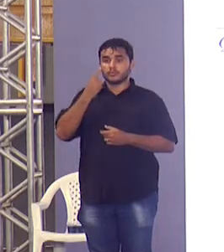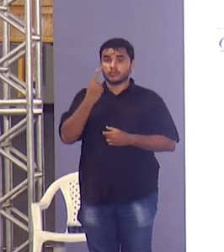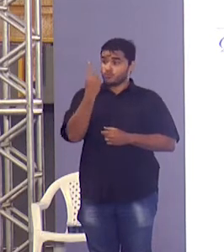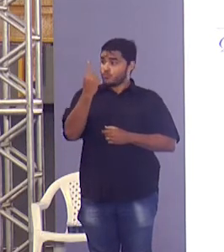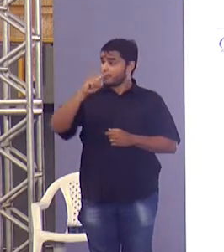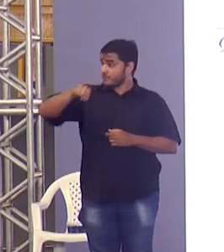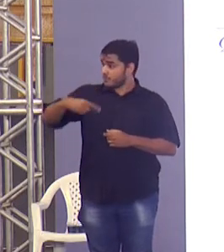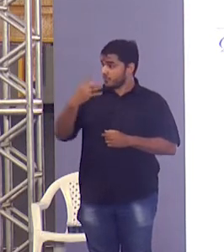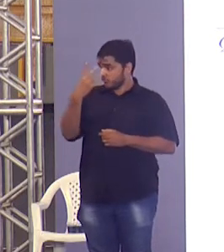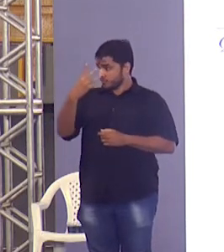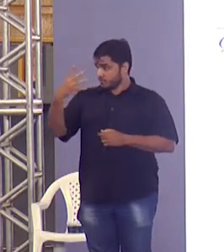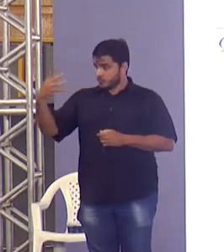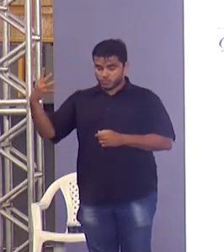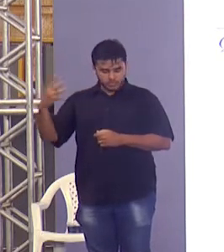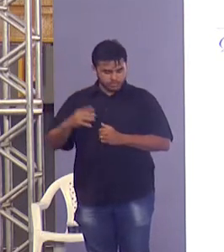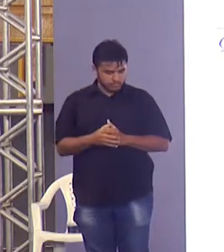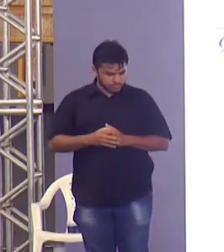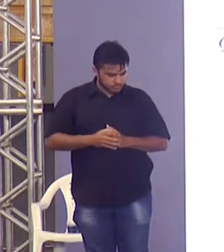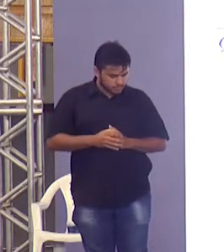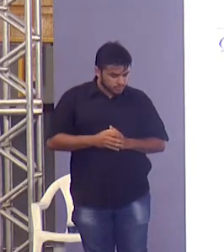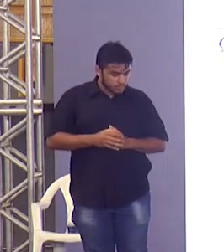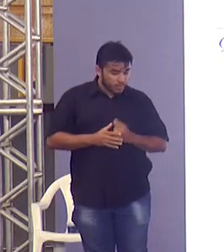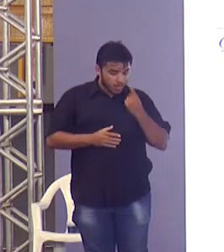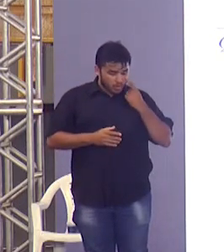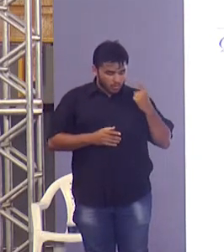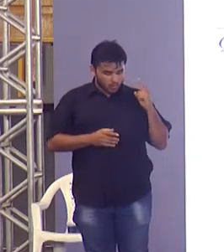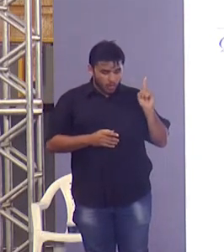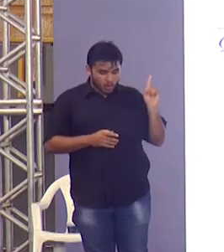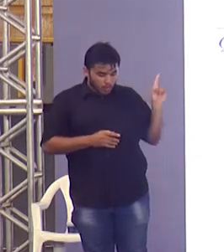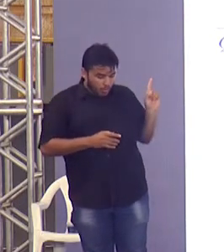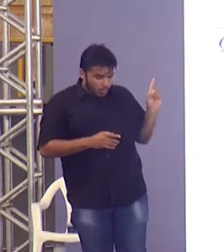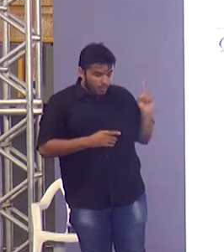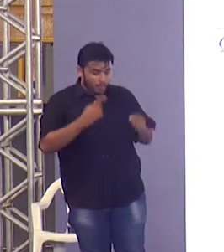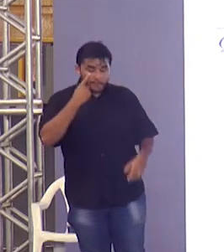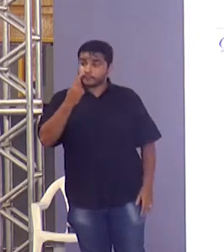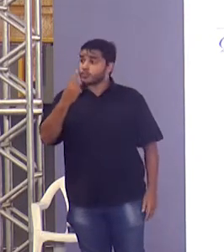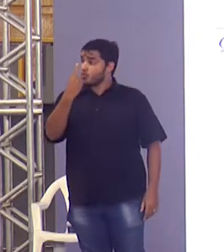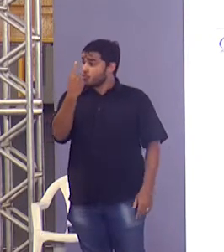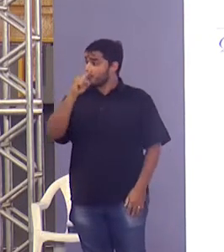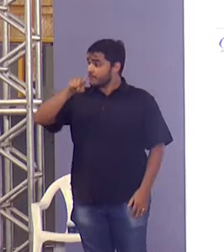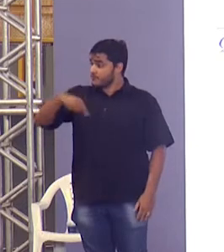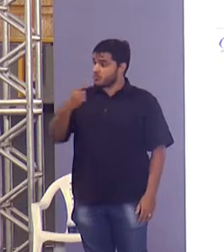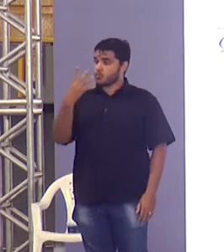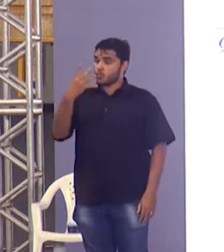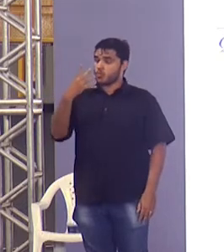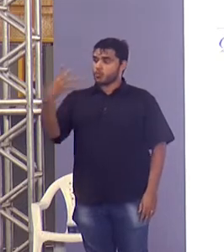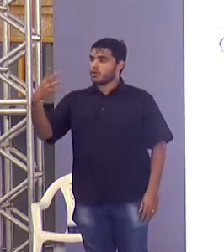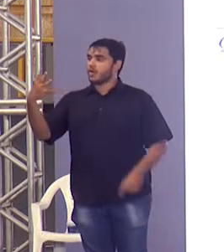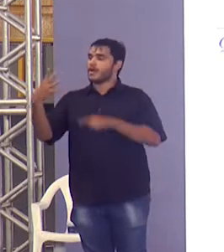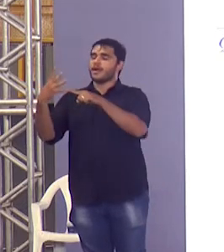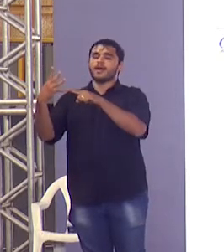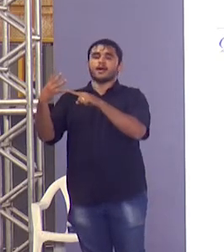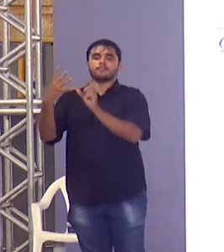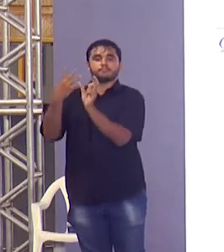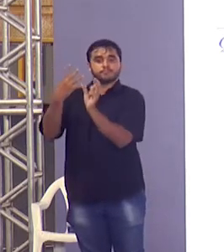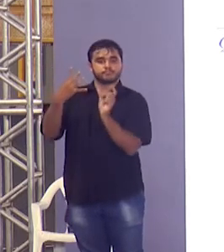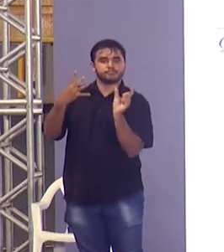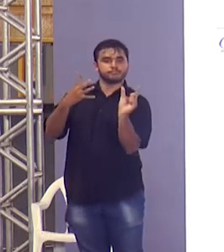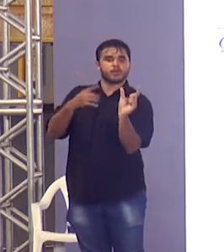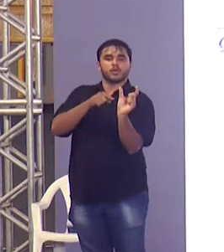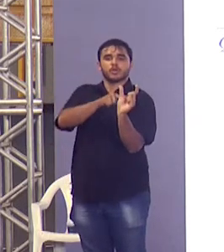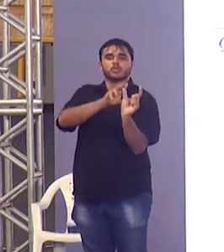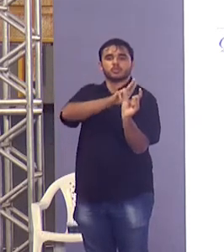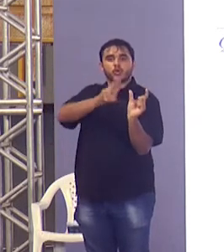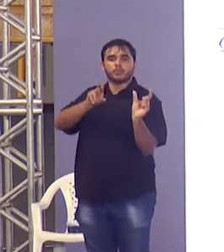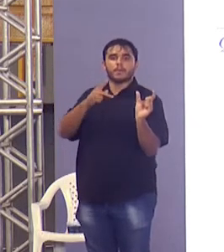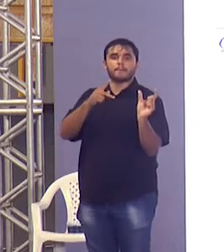período. Então, por exemplo, ó, aquele 4 ali, ele é o período da dízima, beleza? Ele é o